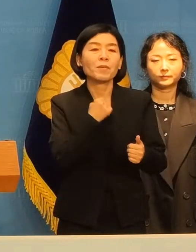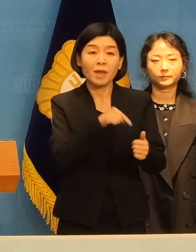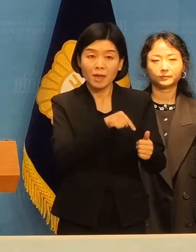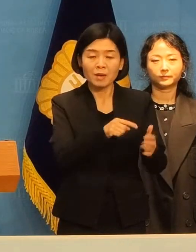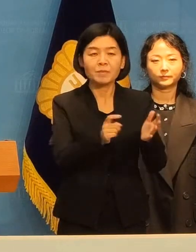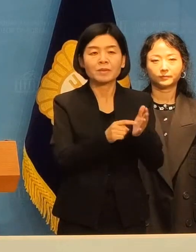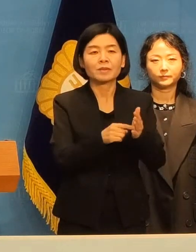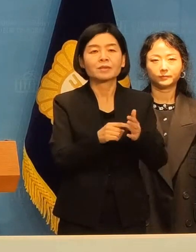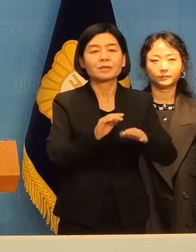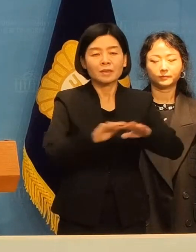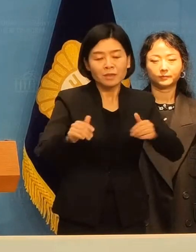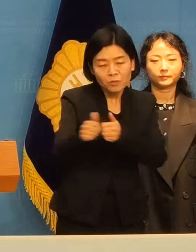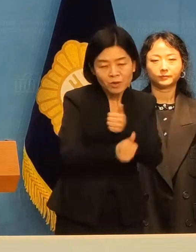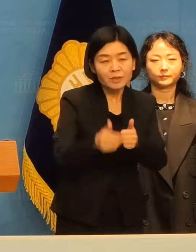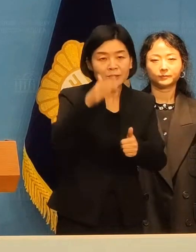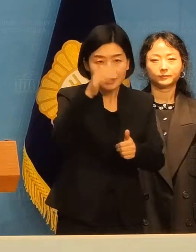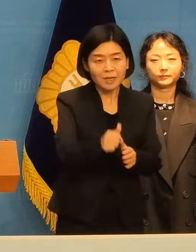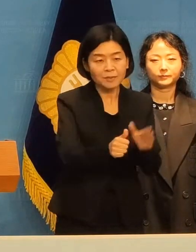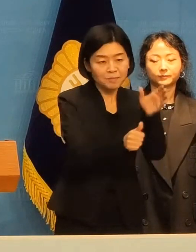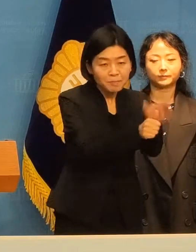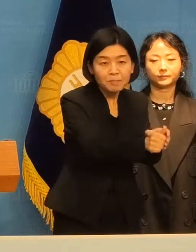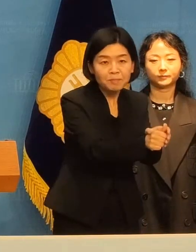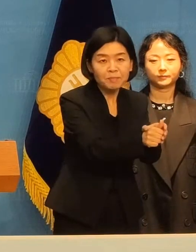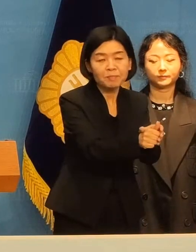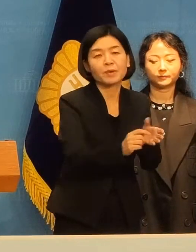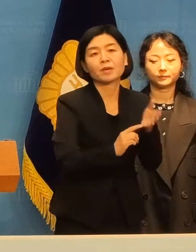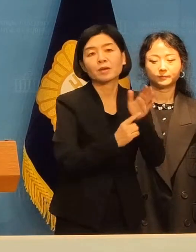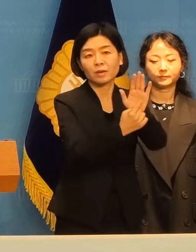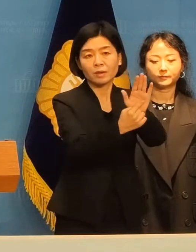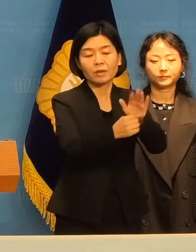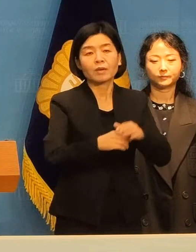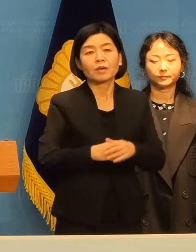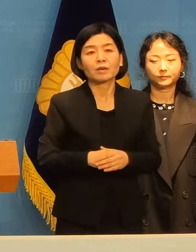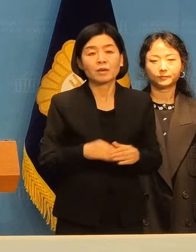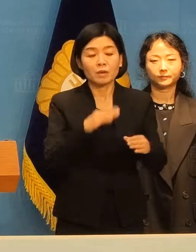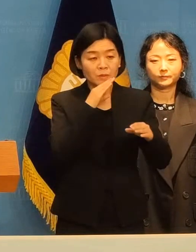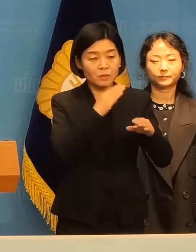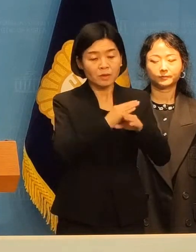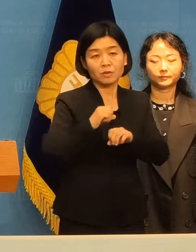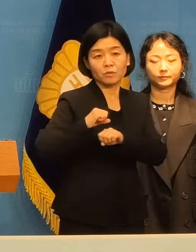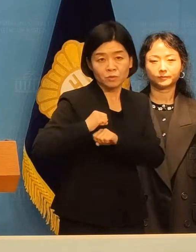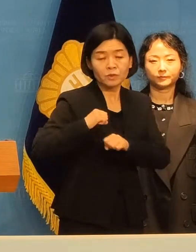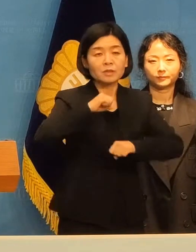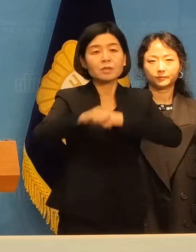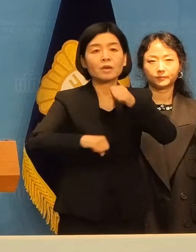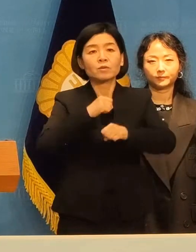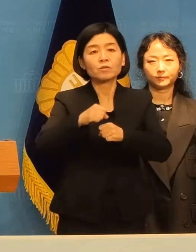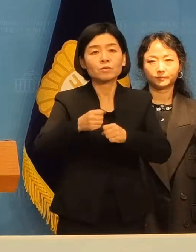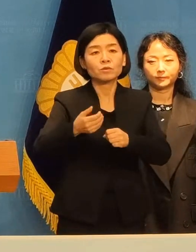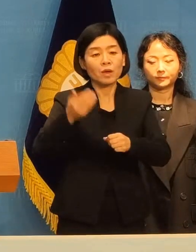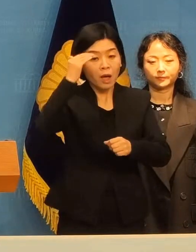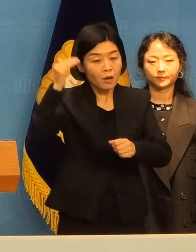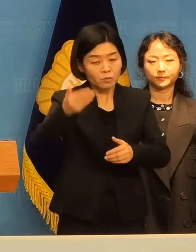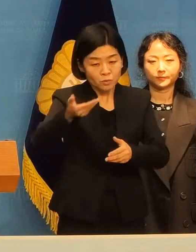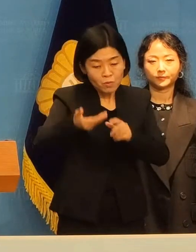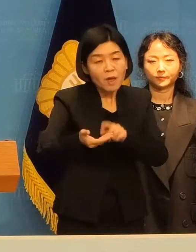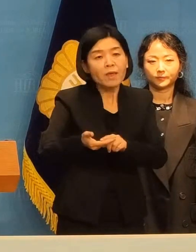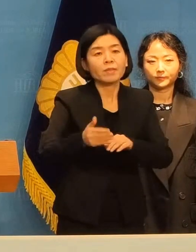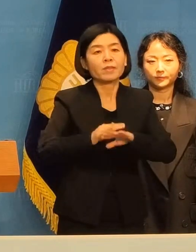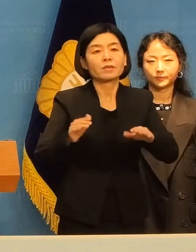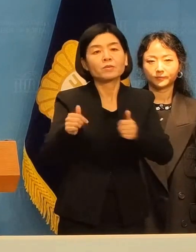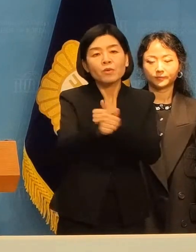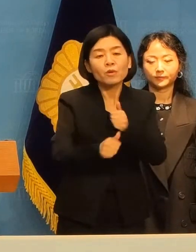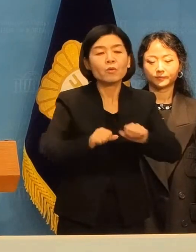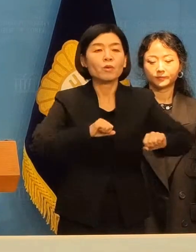비상대책위원장으로 위촉하였음을 공지합니다. 북한군 자유송환 비상대책위원회의